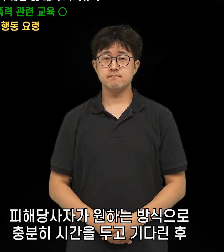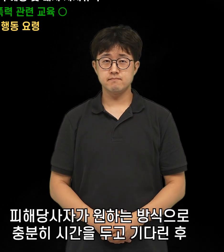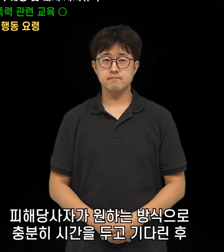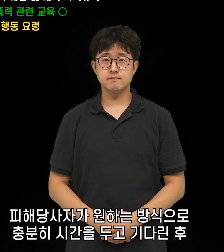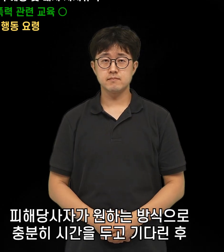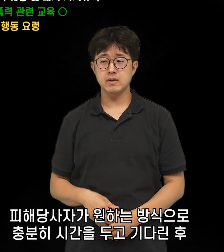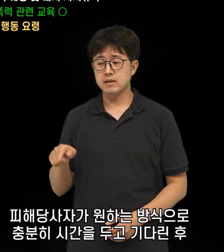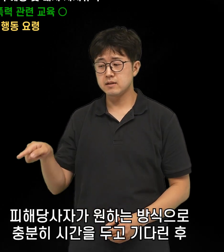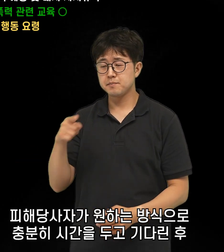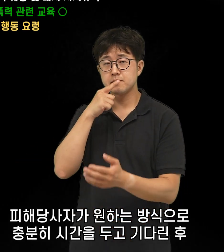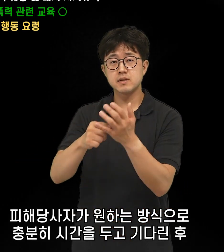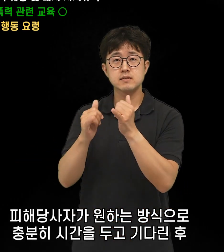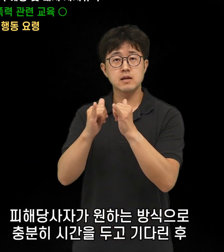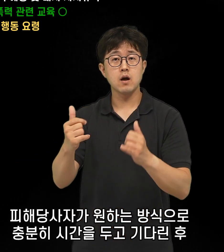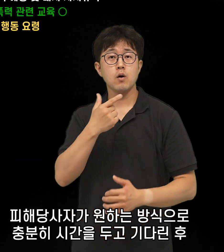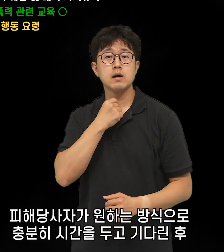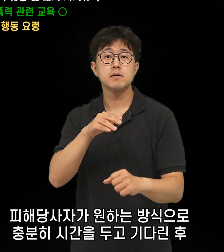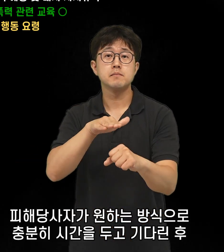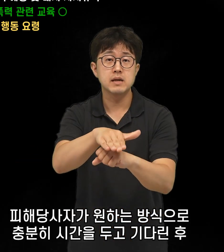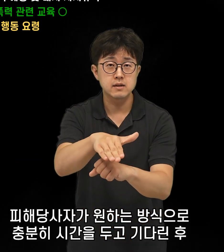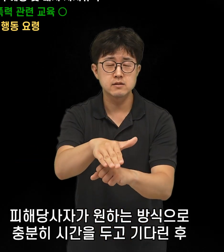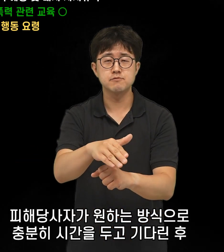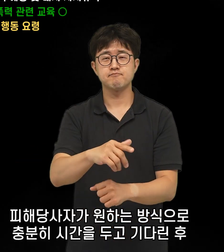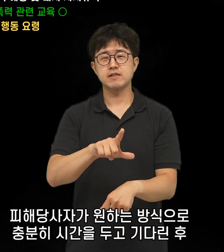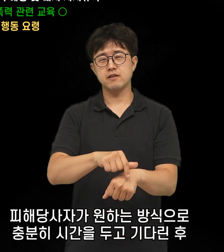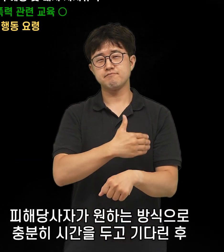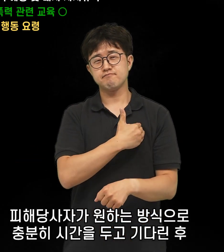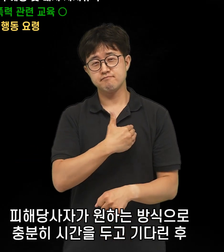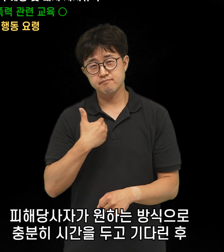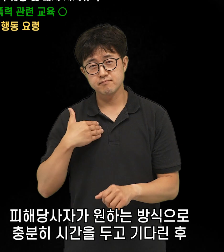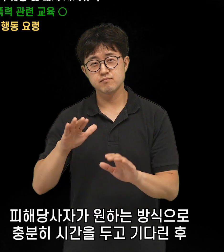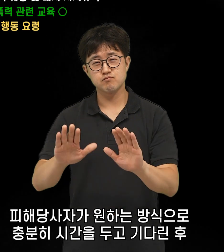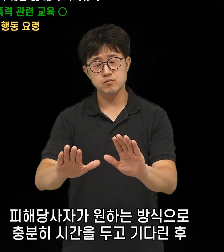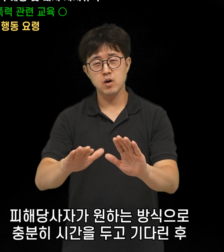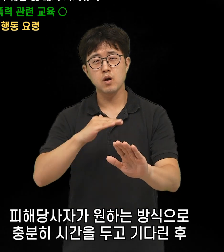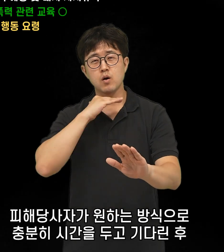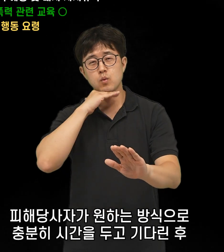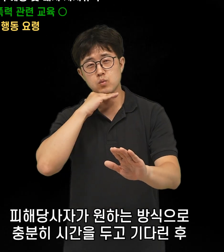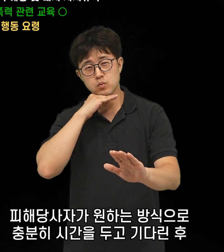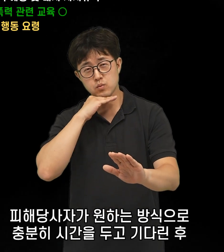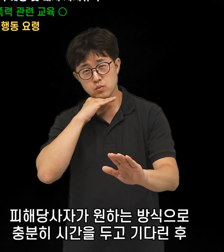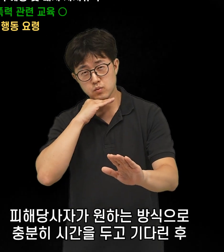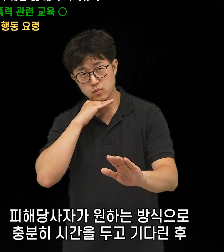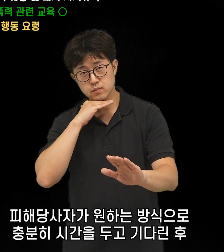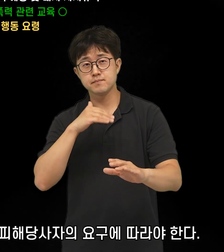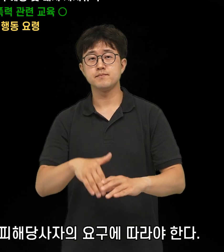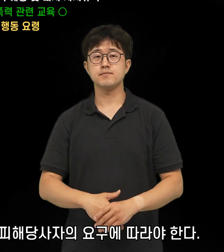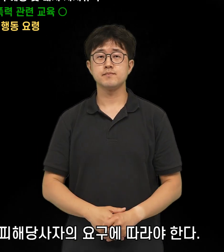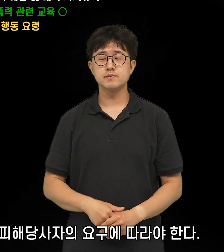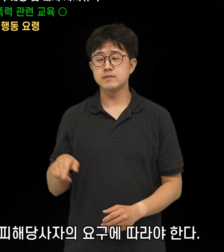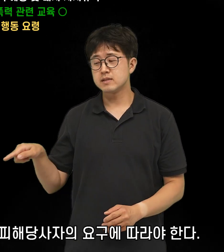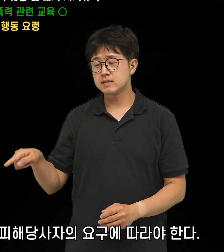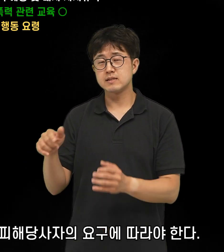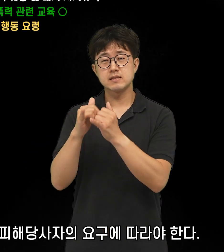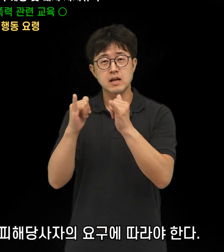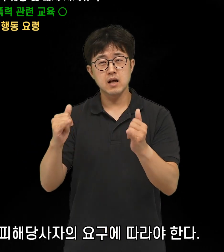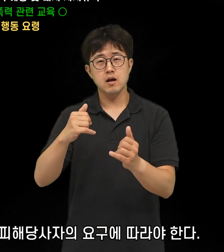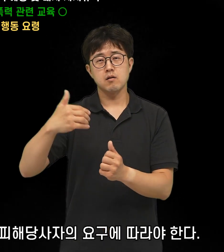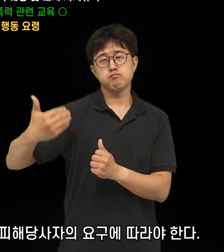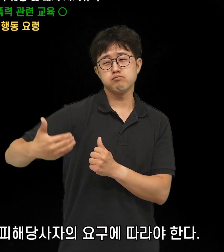피해 당사자가 원하는 방식으로 충분히 시간을 두고 기다린 후 피해 당사자의 요구에 따라야 한다.